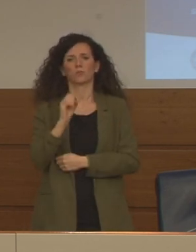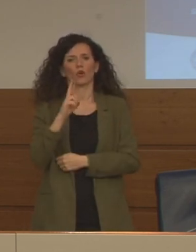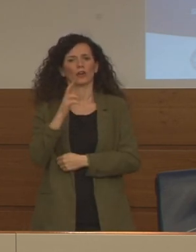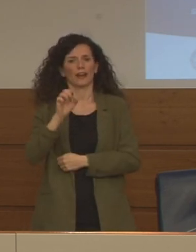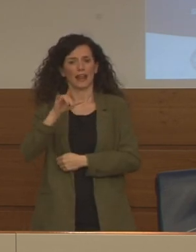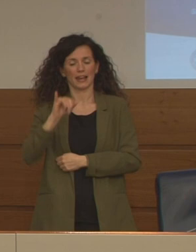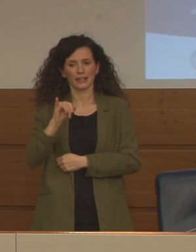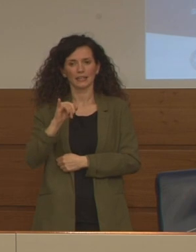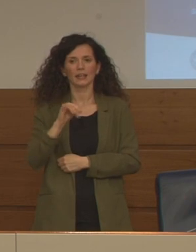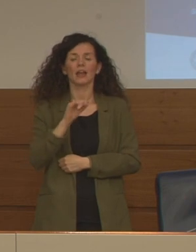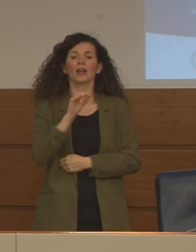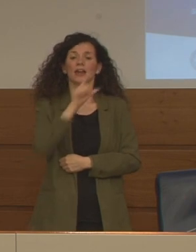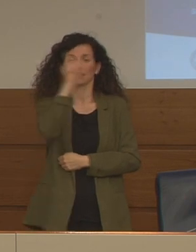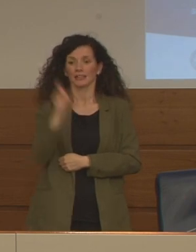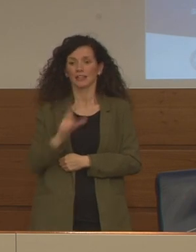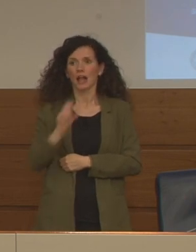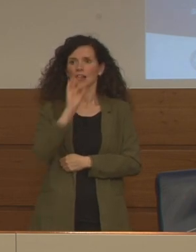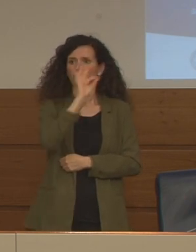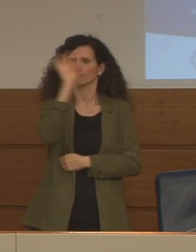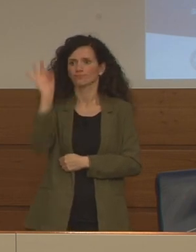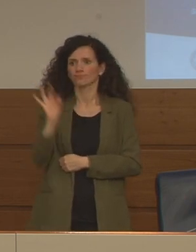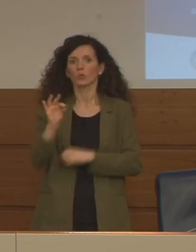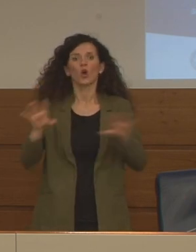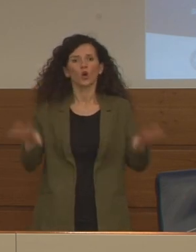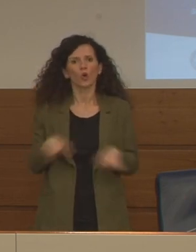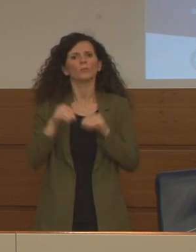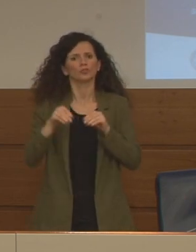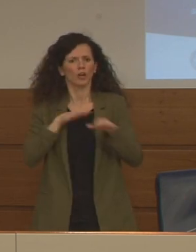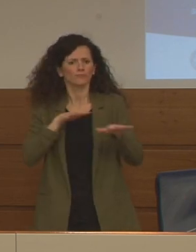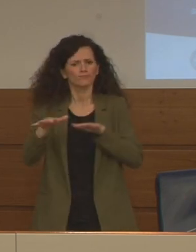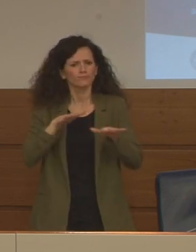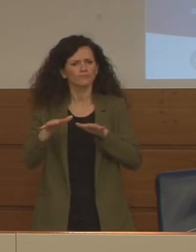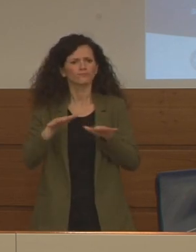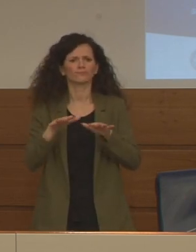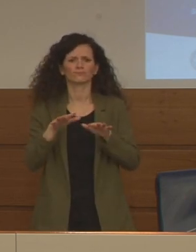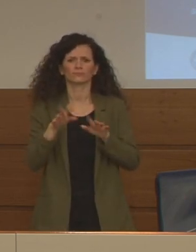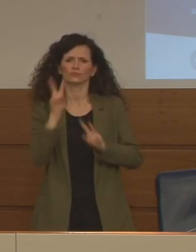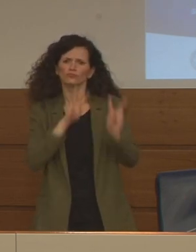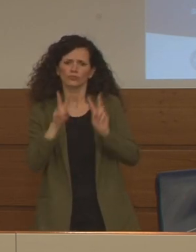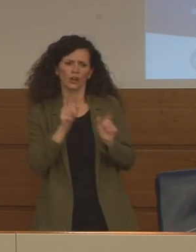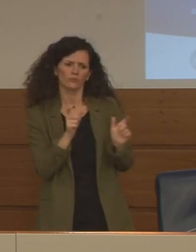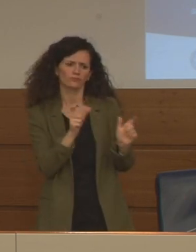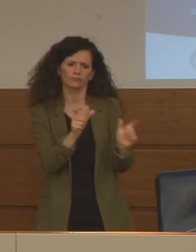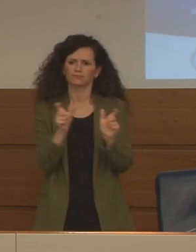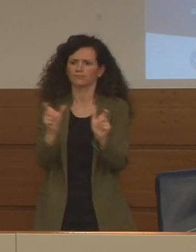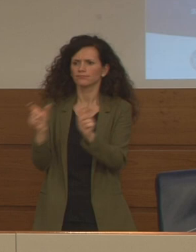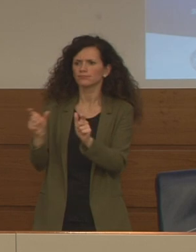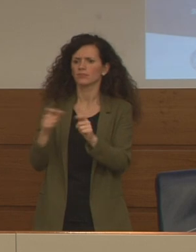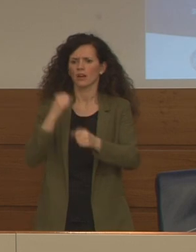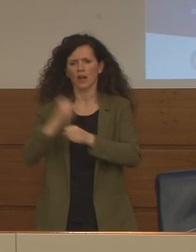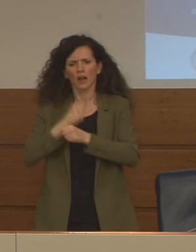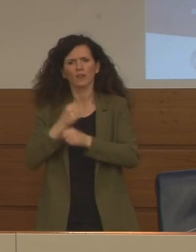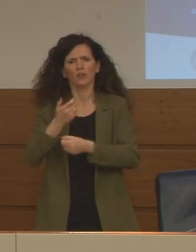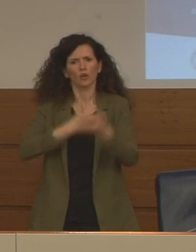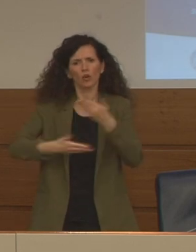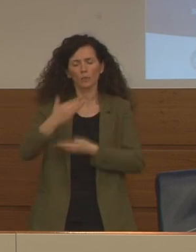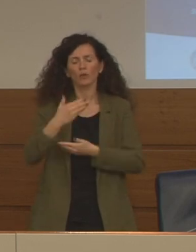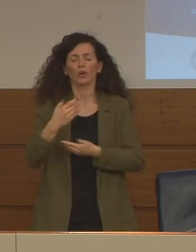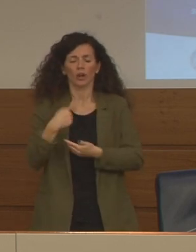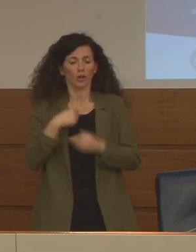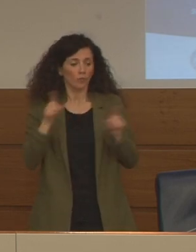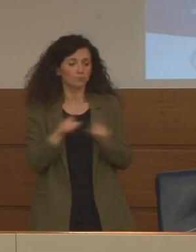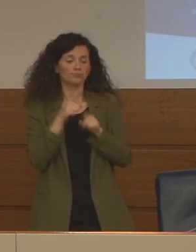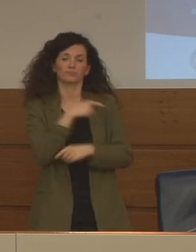in realtà alcune aree del paese si stanno attrezzando in maniera straordinaria e anch'io voglio esprimermi insieme a lui la vicinanza